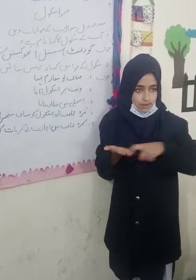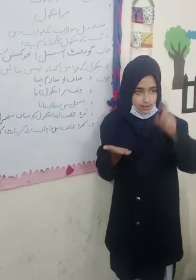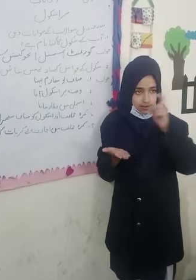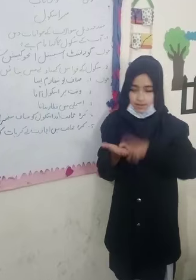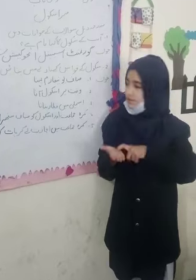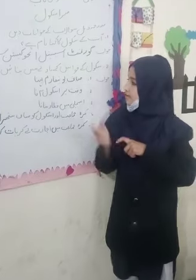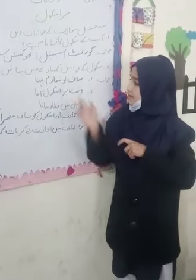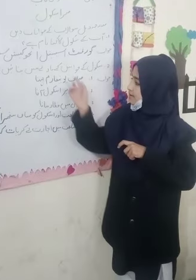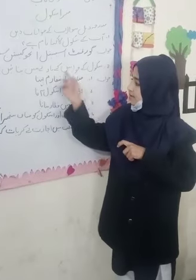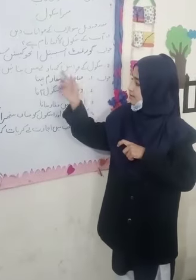कवानीन के